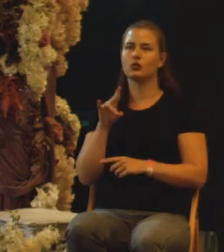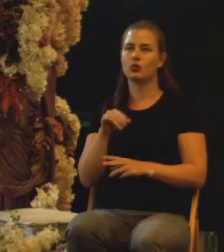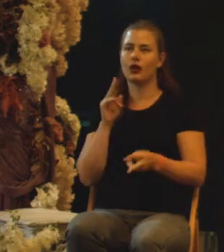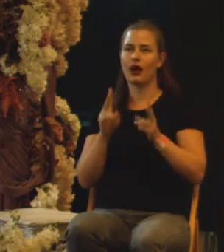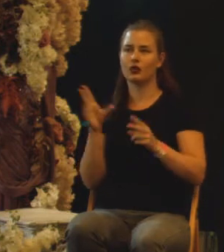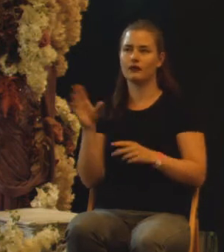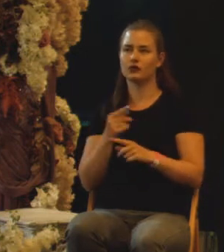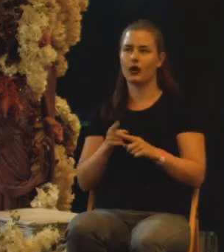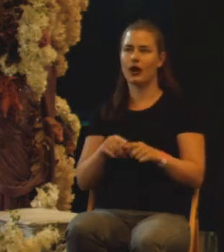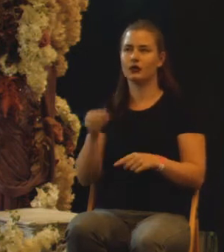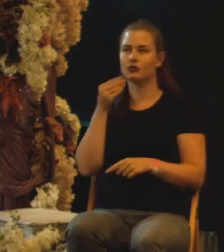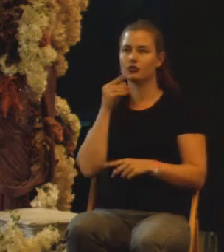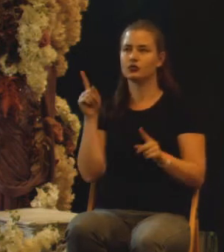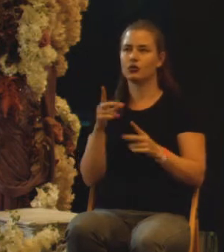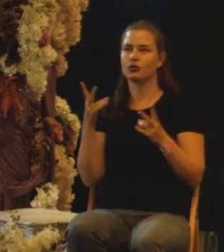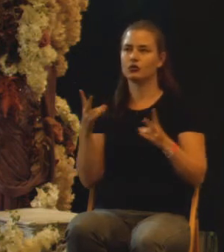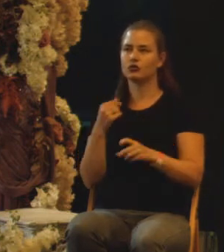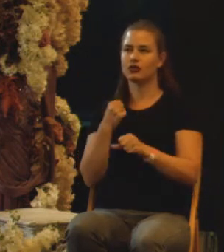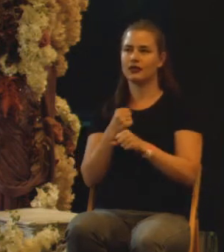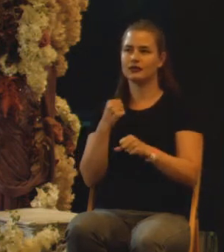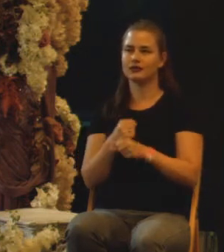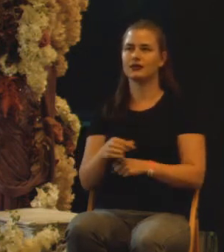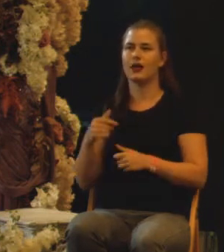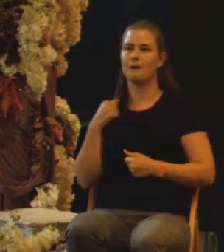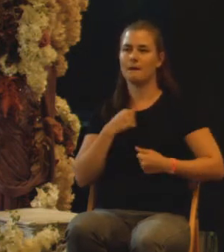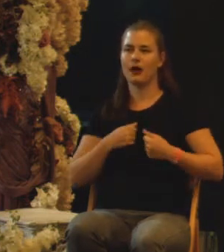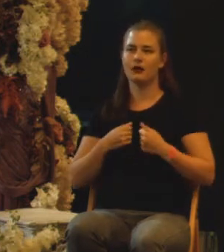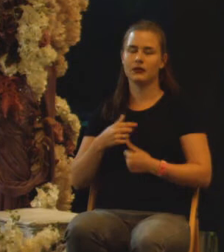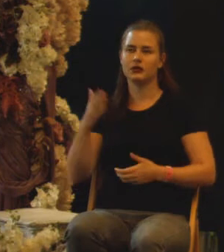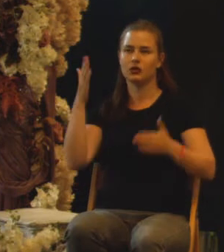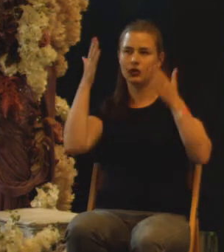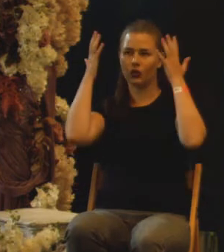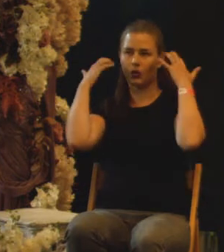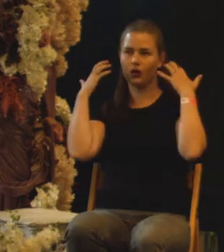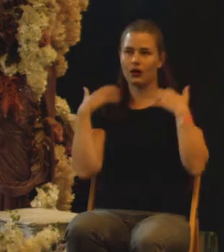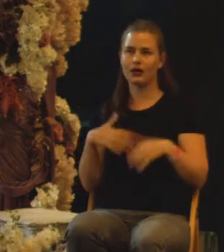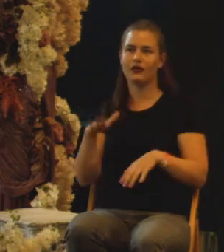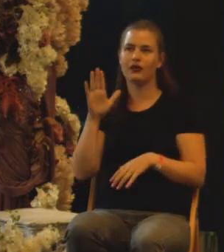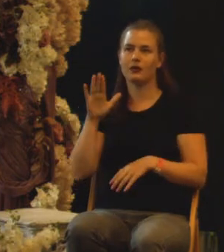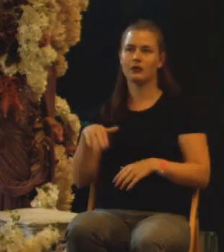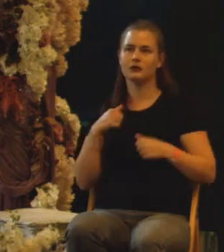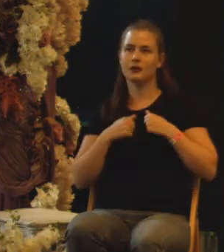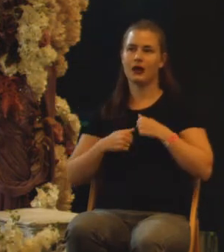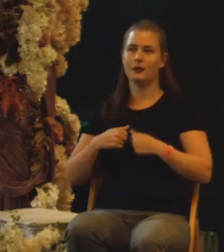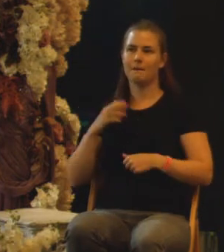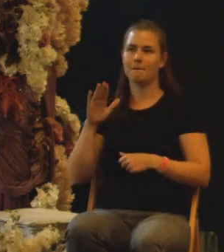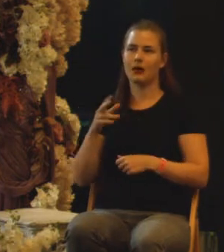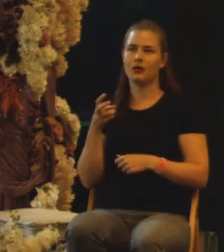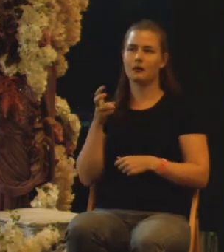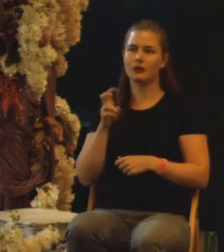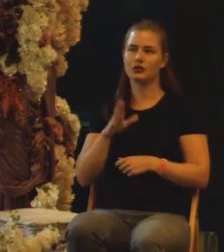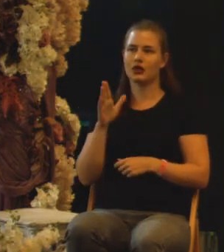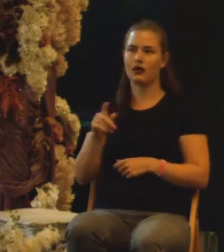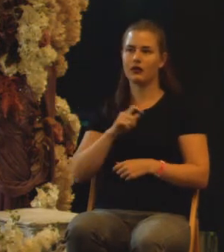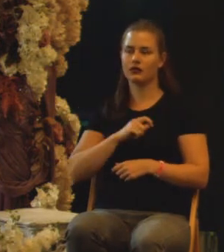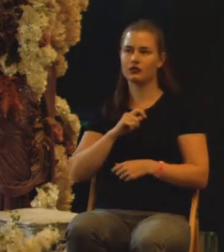вот эту всю еду. Тебе что надо сделать? Помыться. Помыть голову. Помыться. Потом ты уже пришла в душ, там